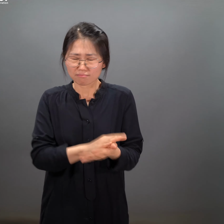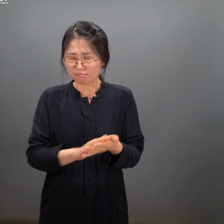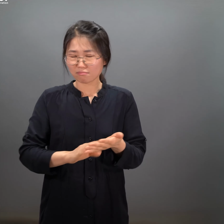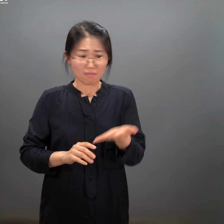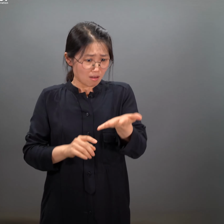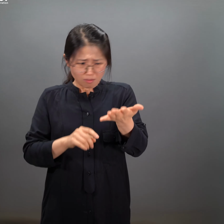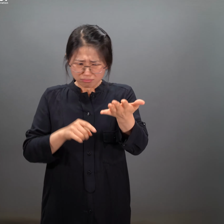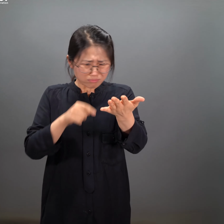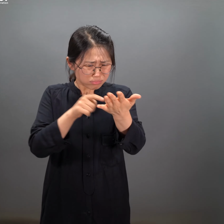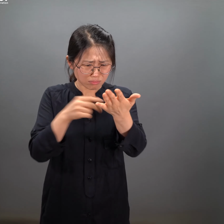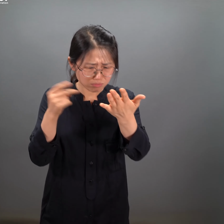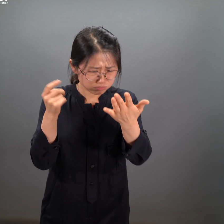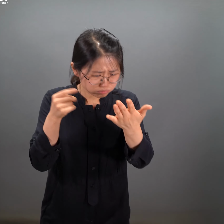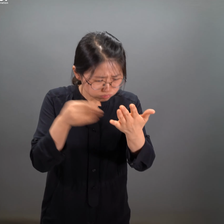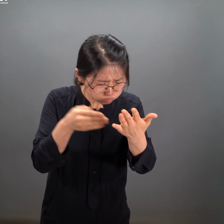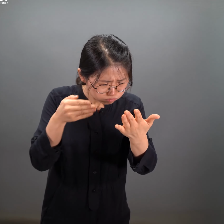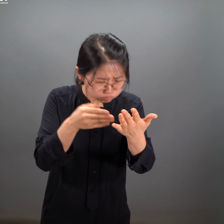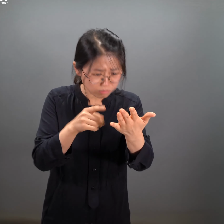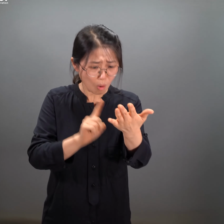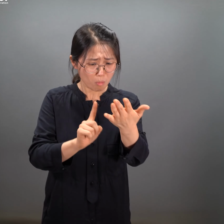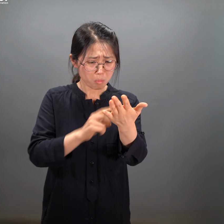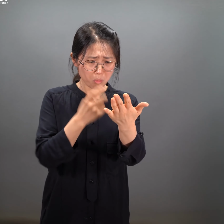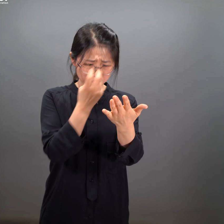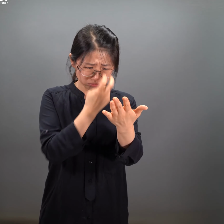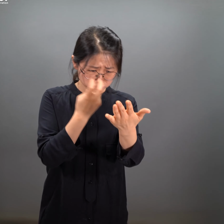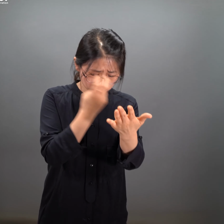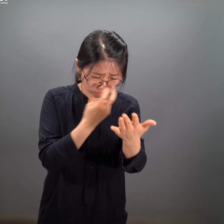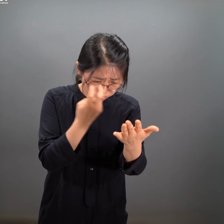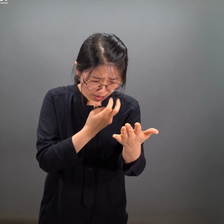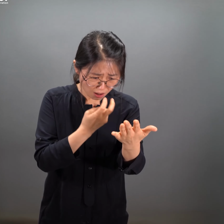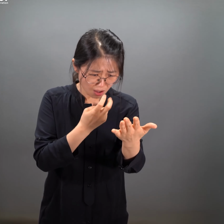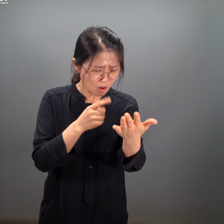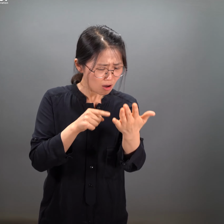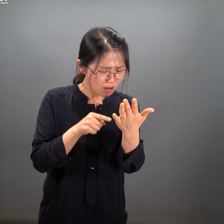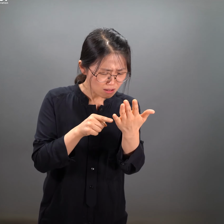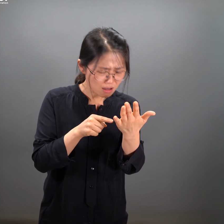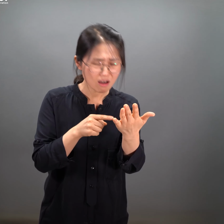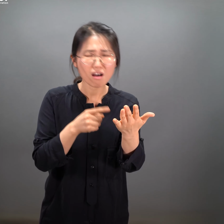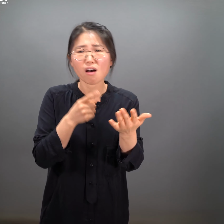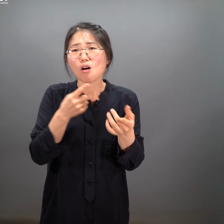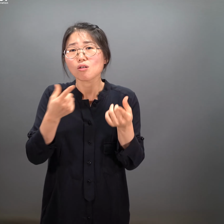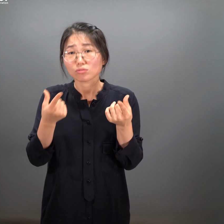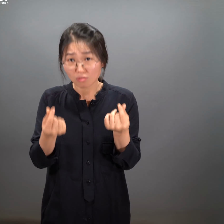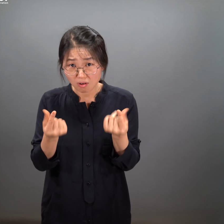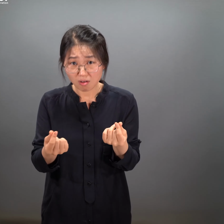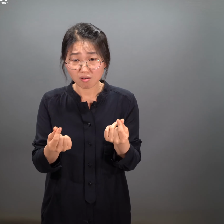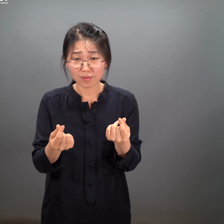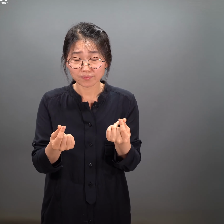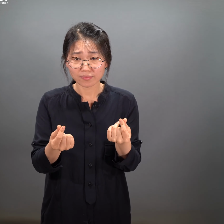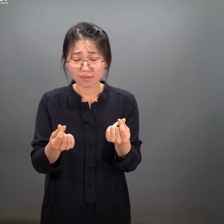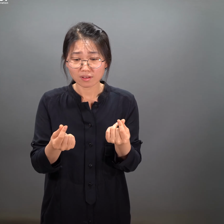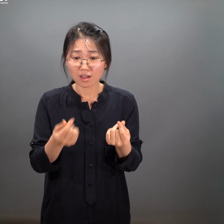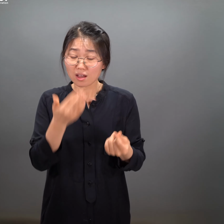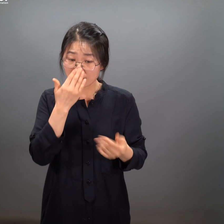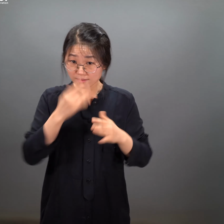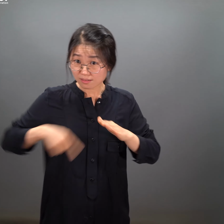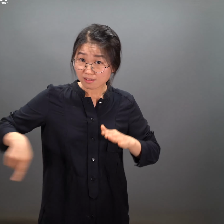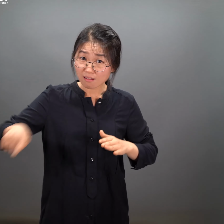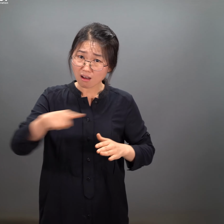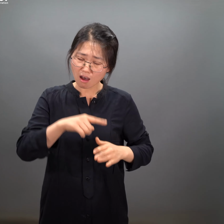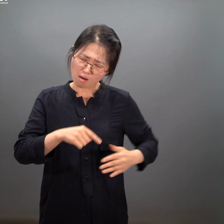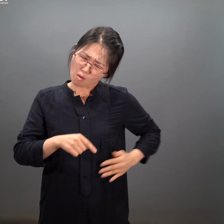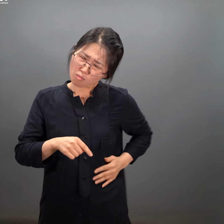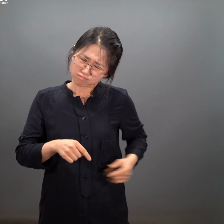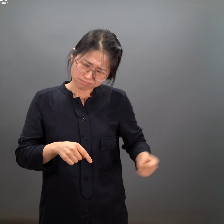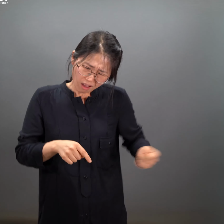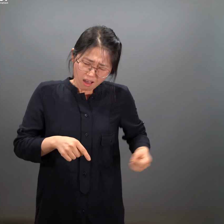해도 따끔거리면서 아 이게 뭐야 하면서 그 가시 주목하게 되듯이 하나님께서는요, 가나안 땅의